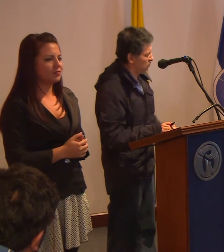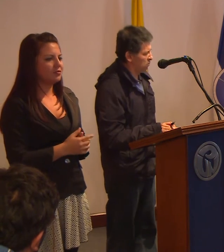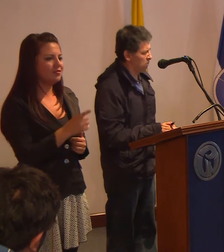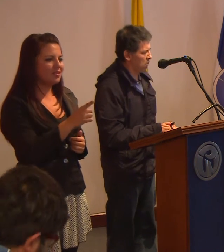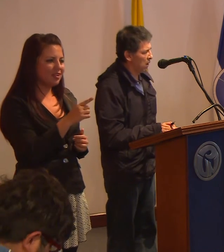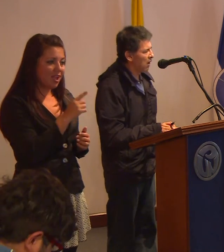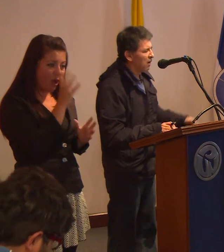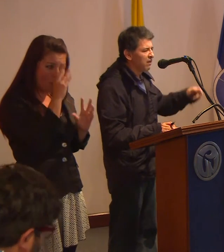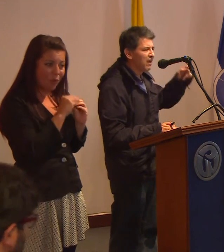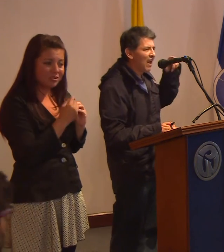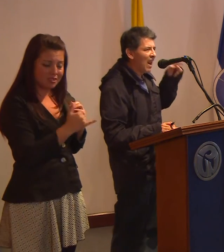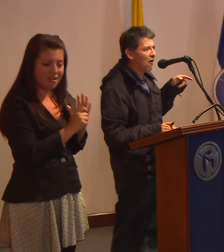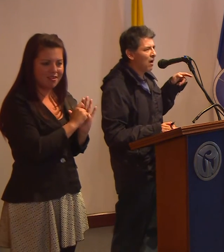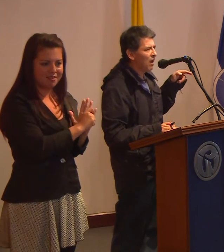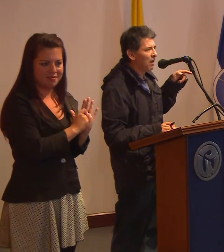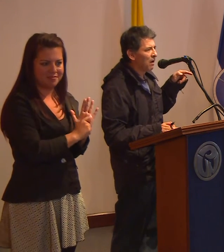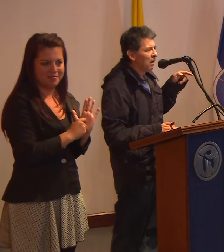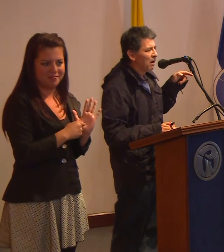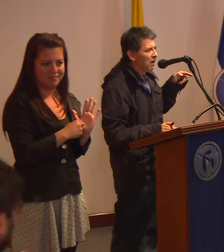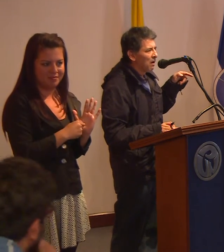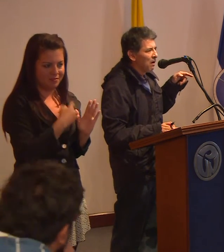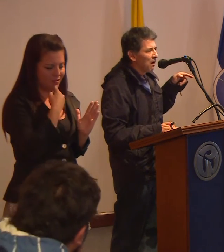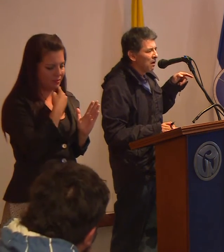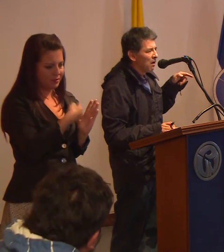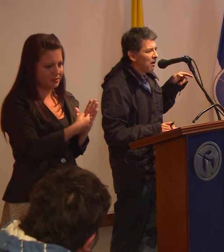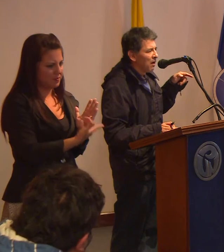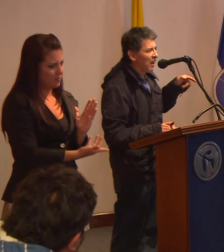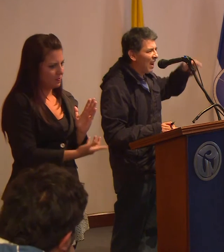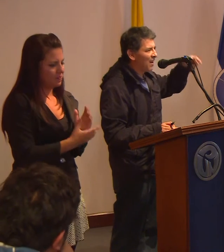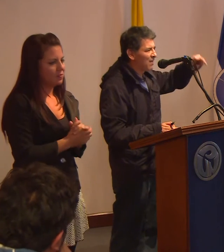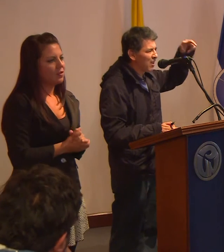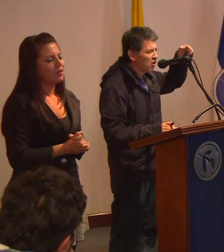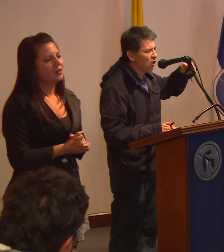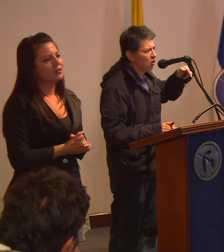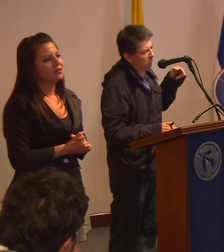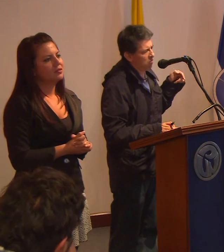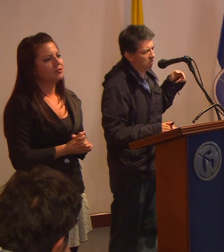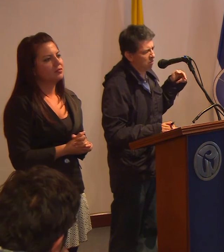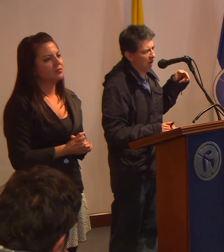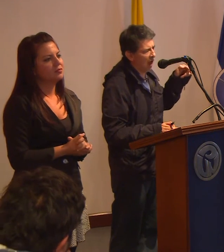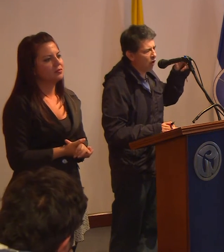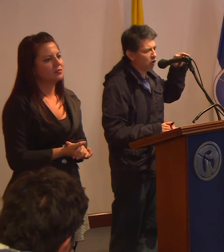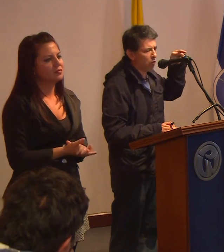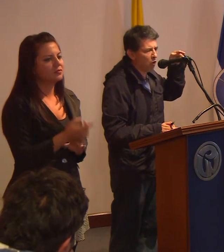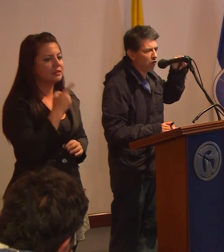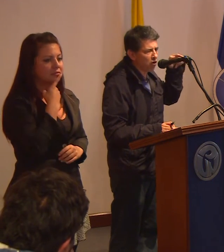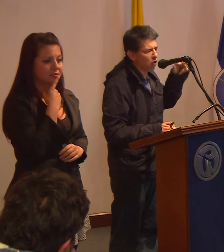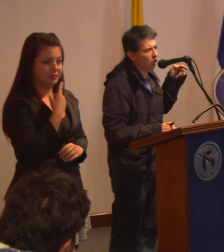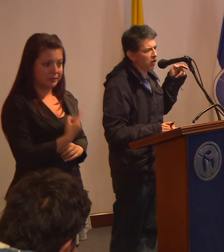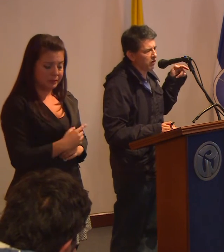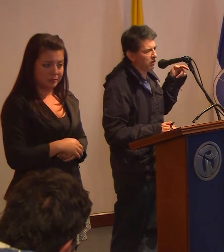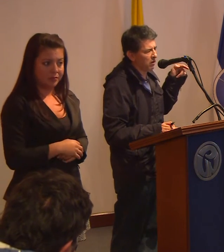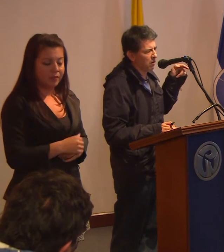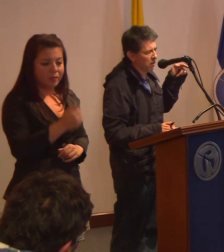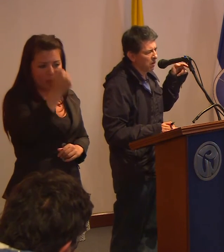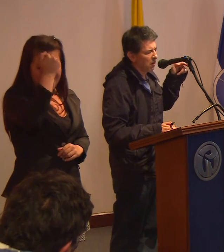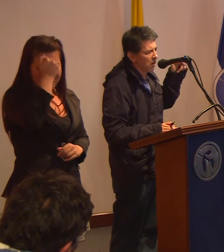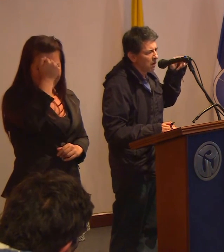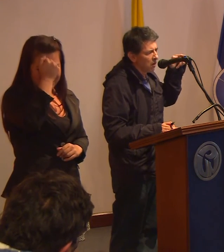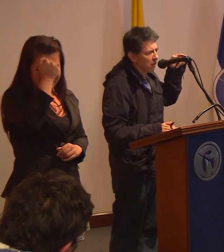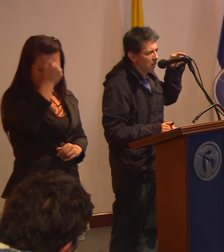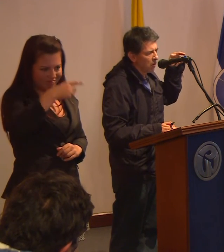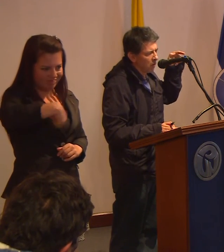escrito señalaba que la recepción a los profesores,